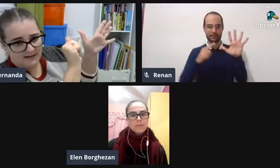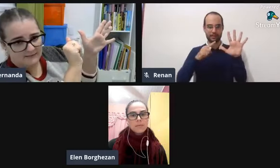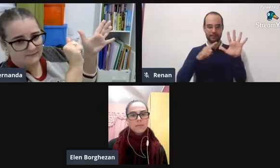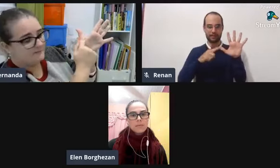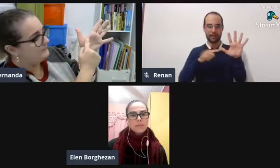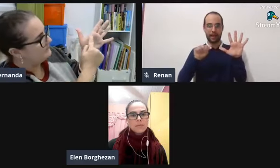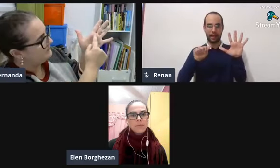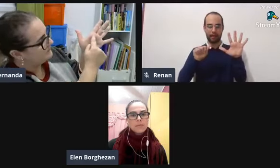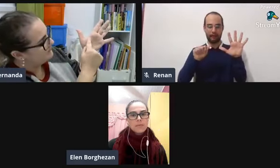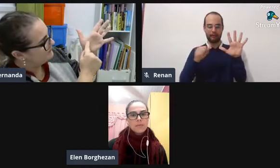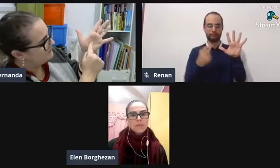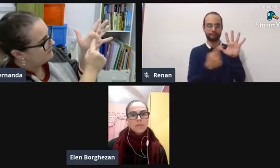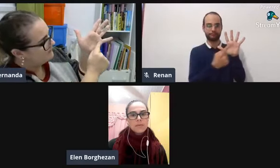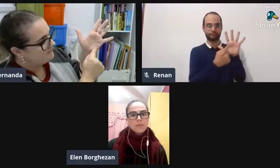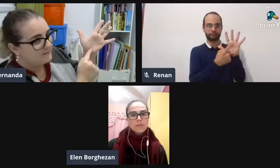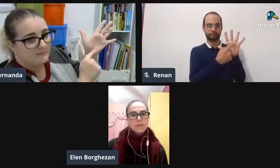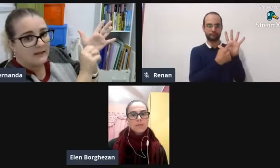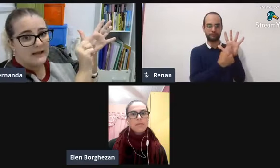A,